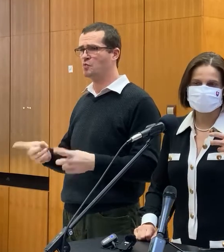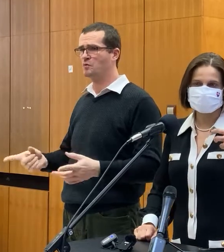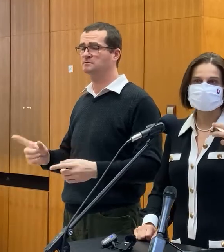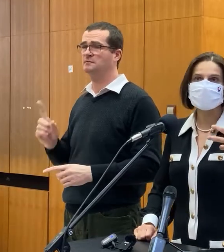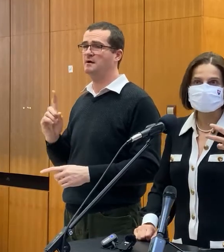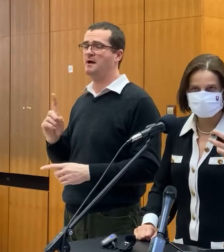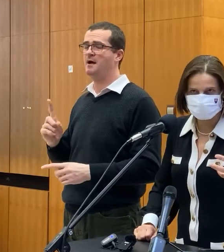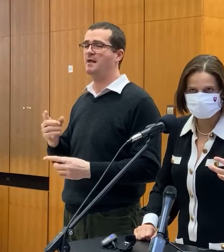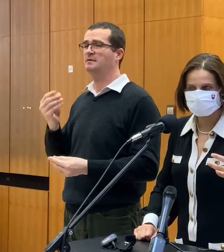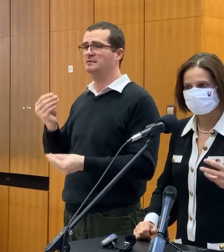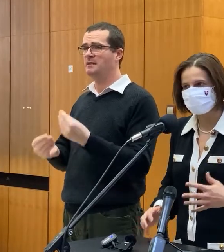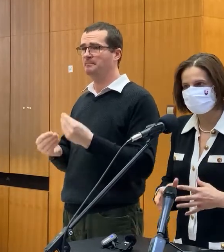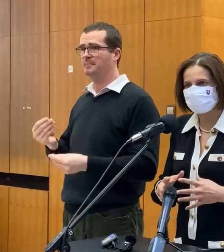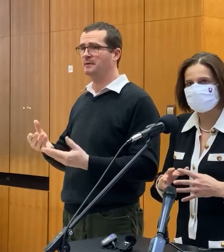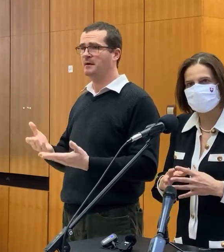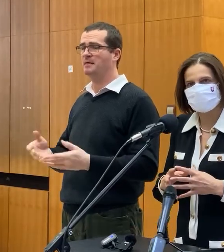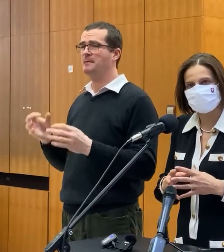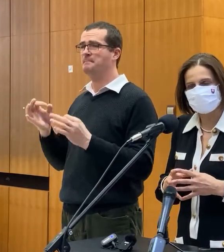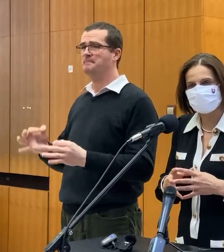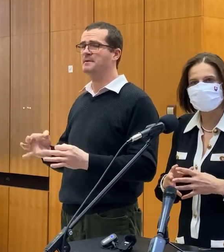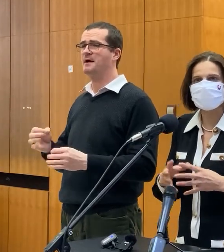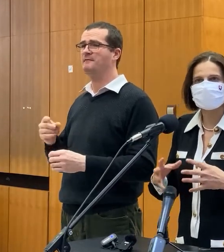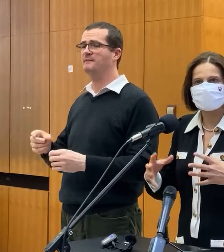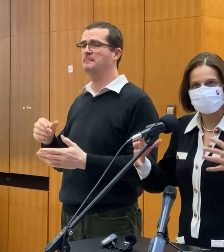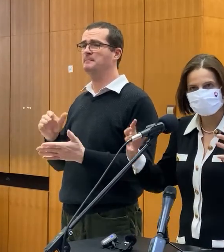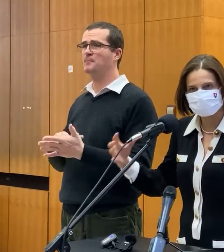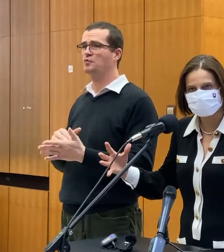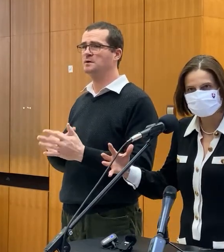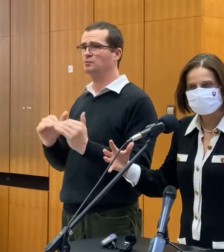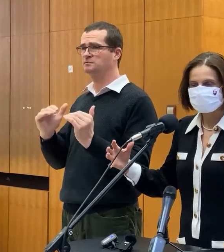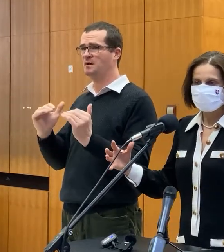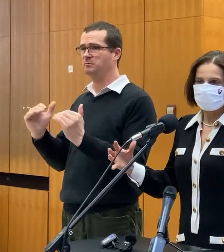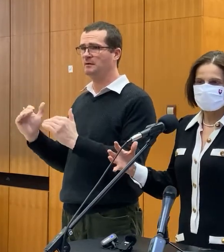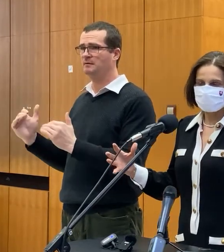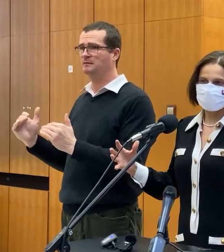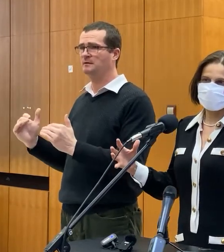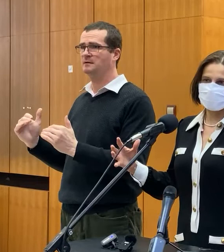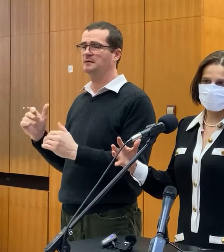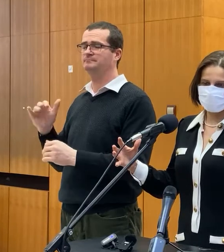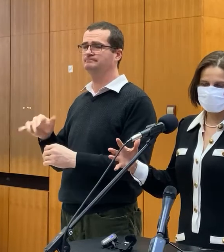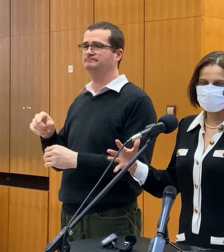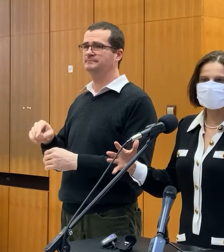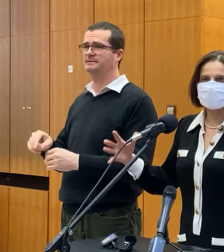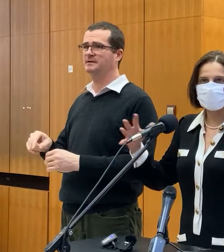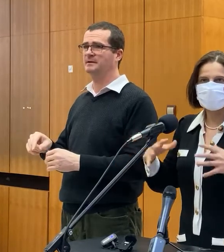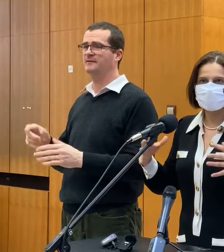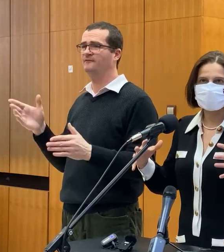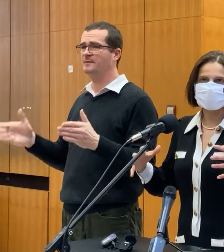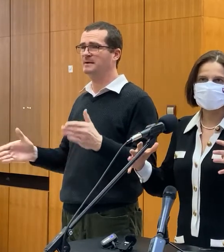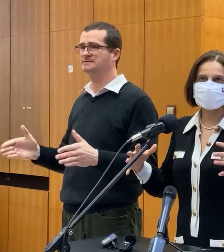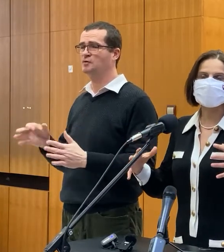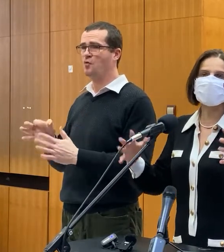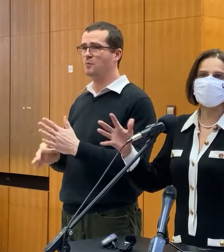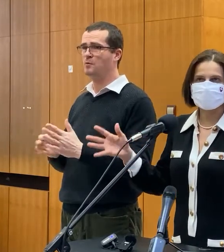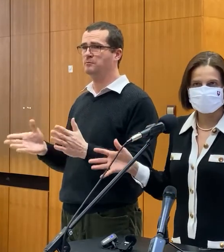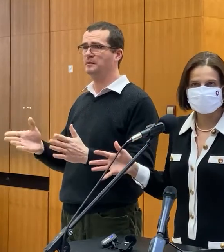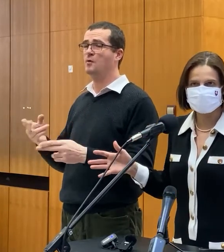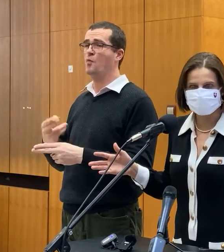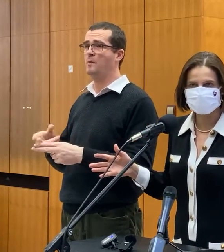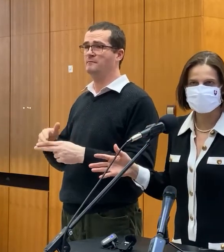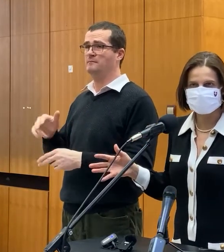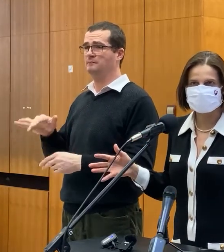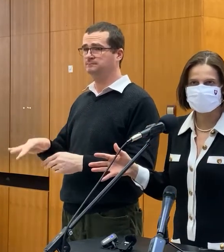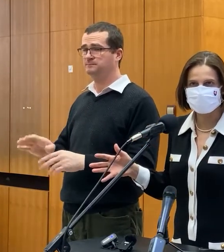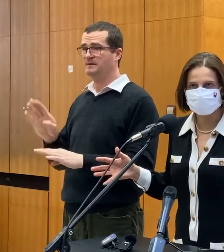Ale napríklad práve pre potrebu tej stability sú vymedzené obdobia, kedy aj keď je upravené